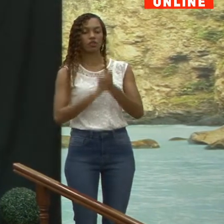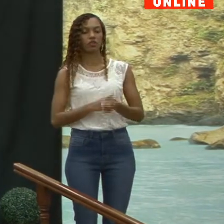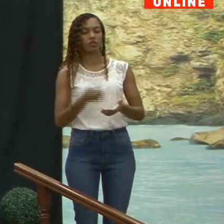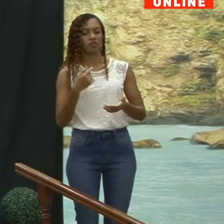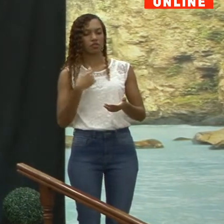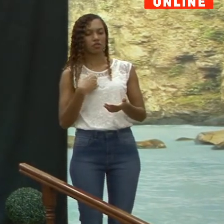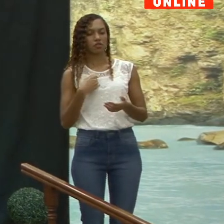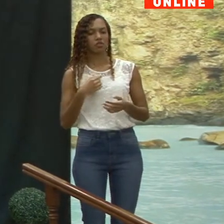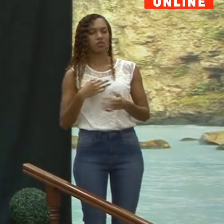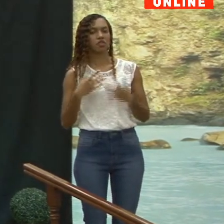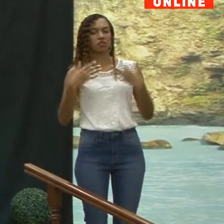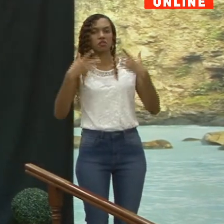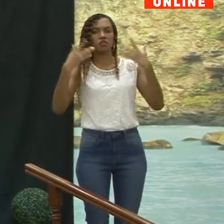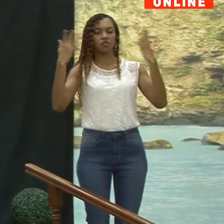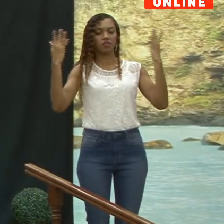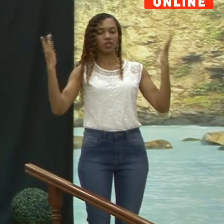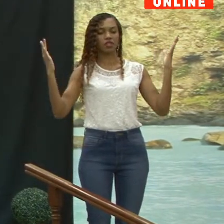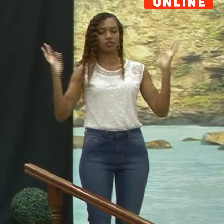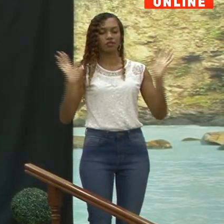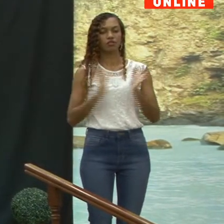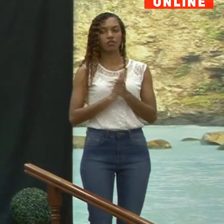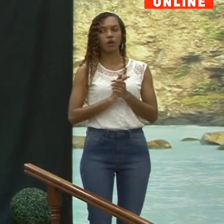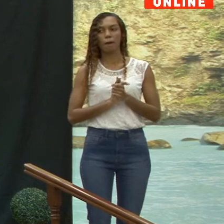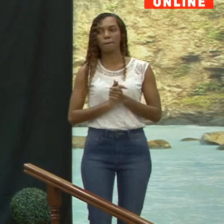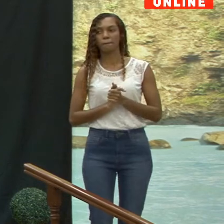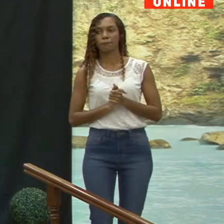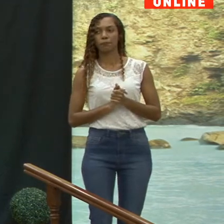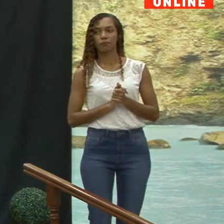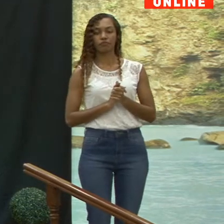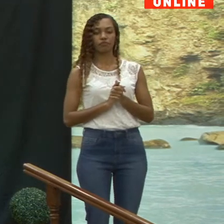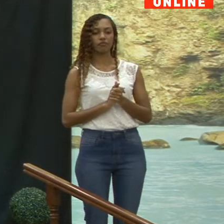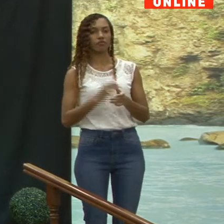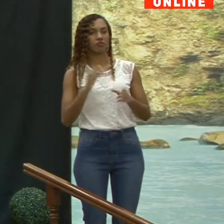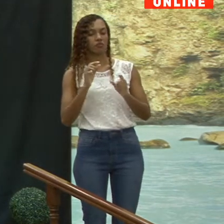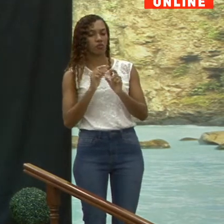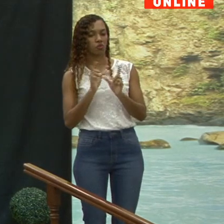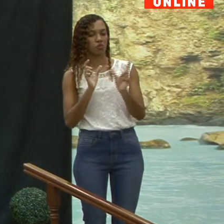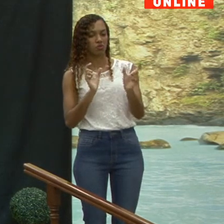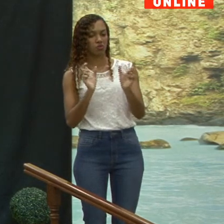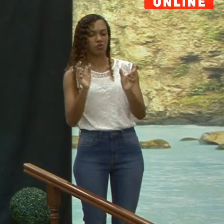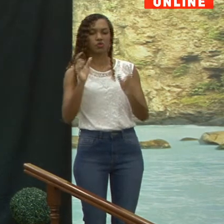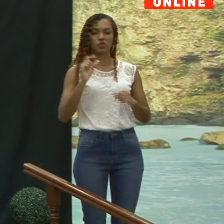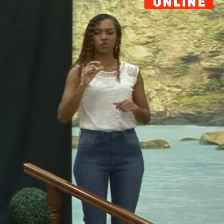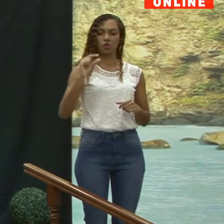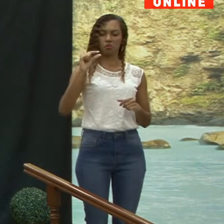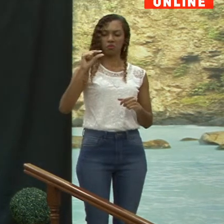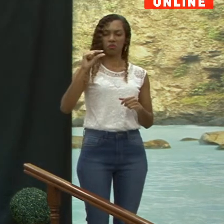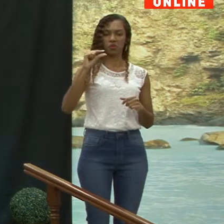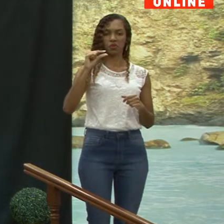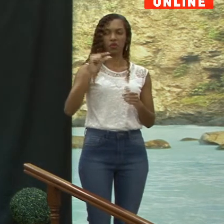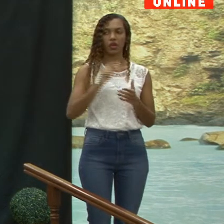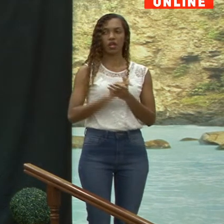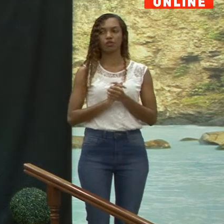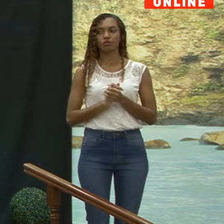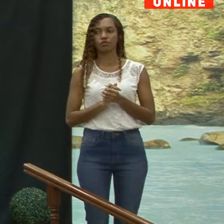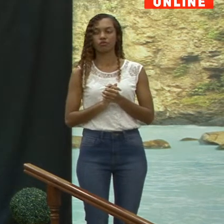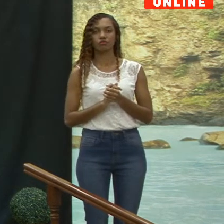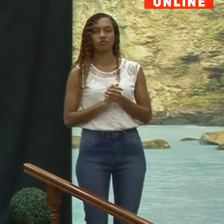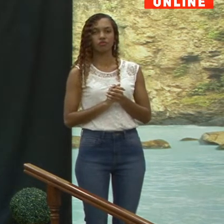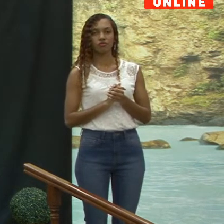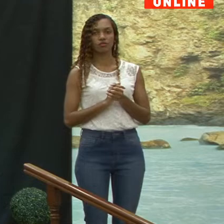muito feliz, só que esses nomes estão tão pequenininhos, mas quem sabe pode dar ainda mais um